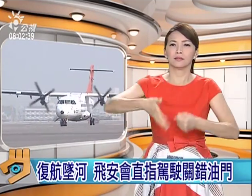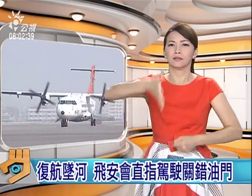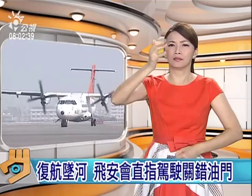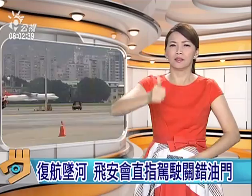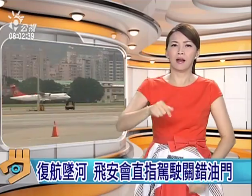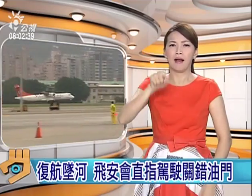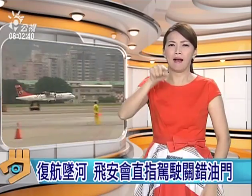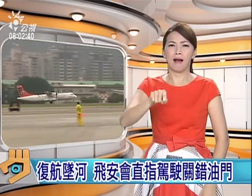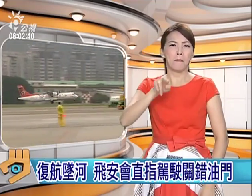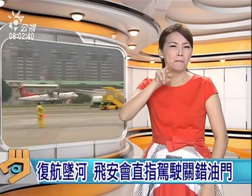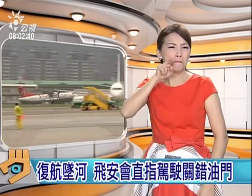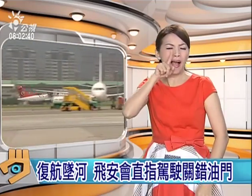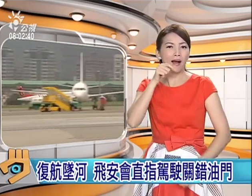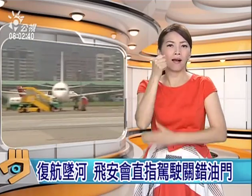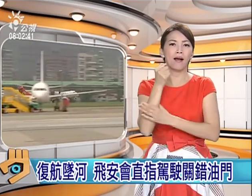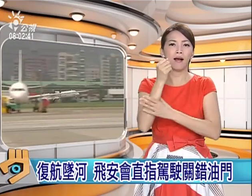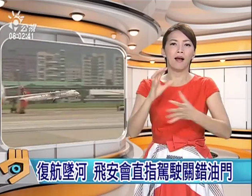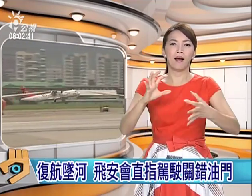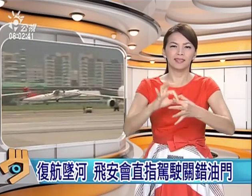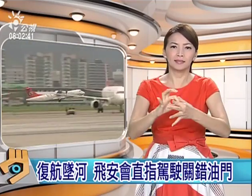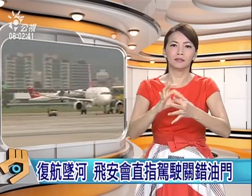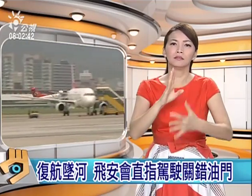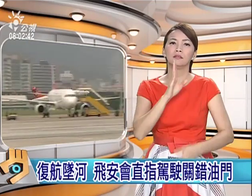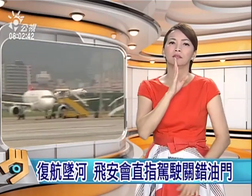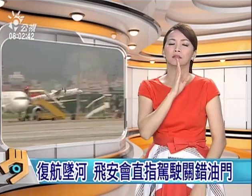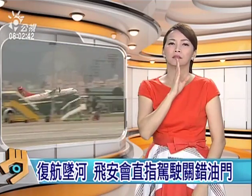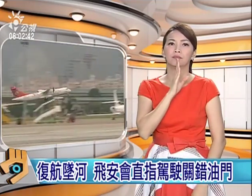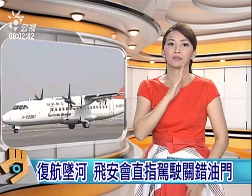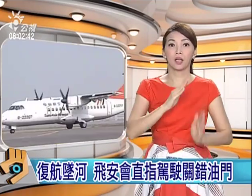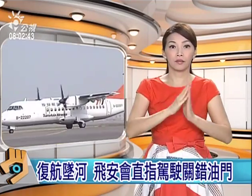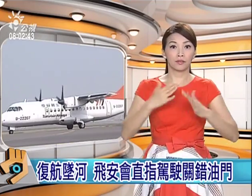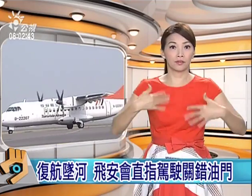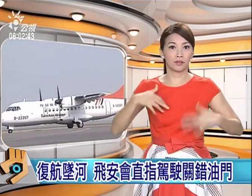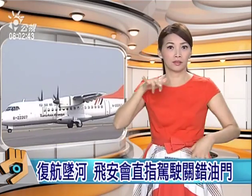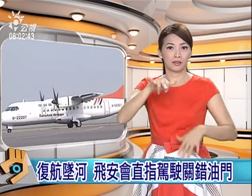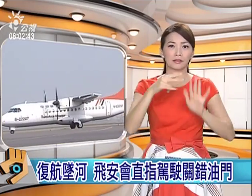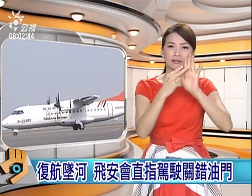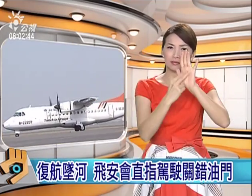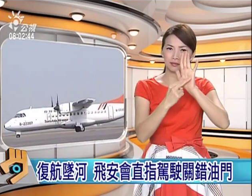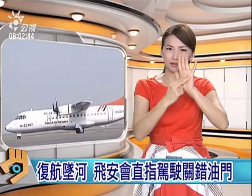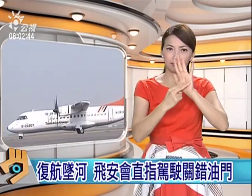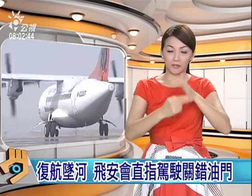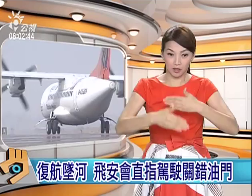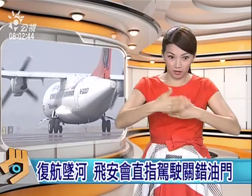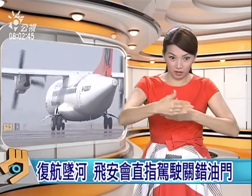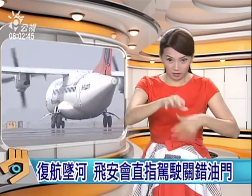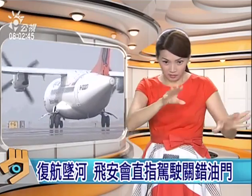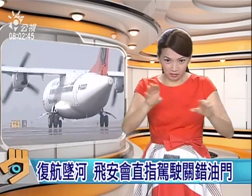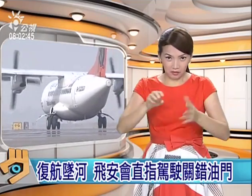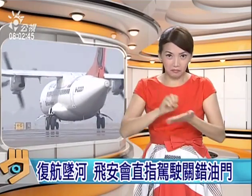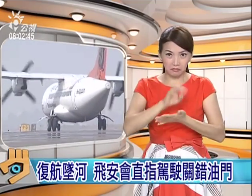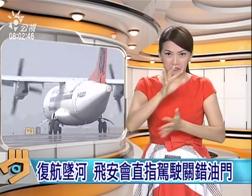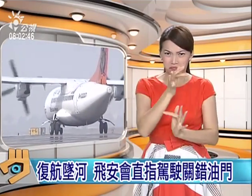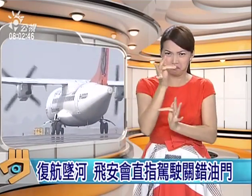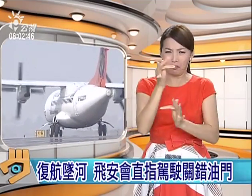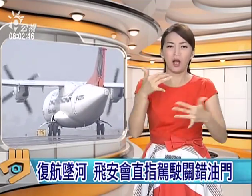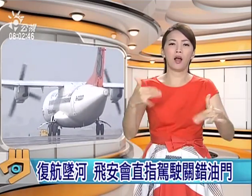了油门。对此，复兴航空表示，后续完整报告还没有出